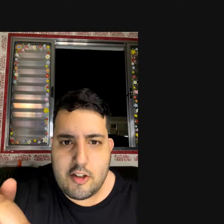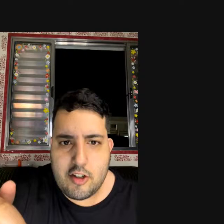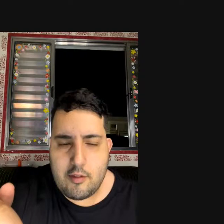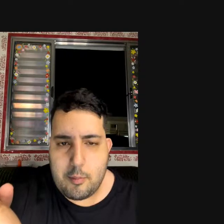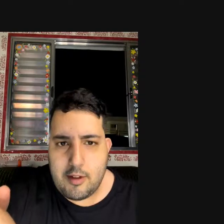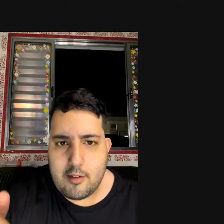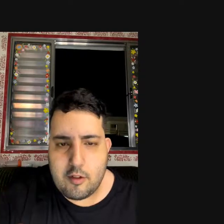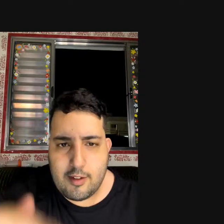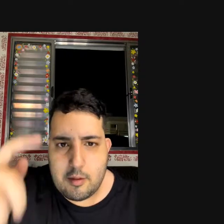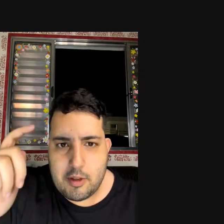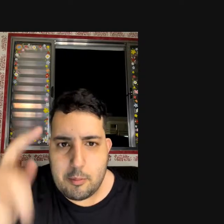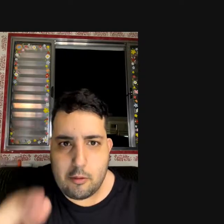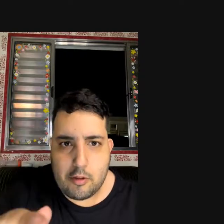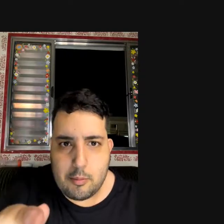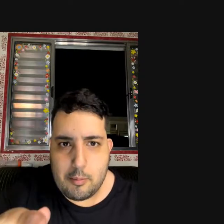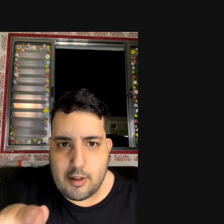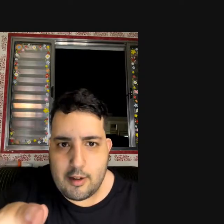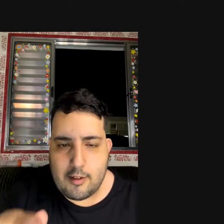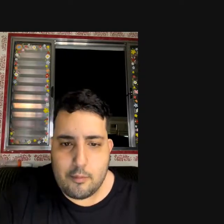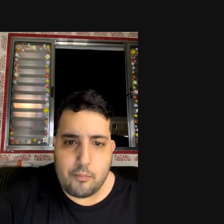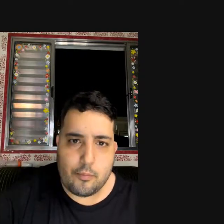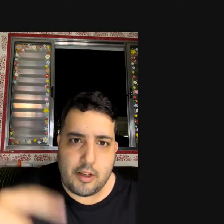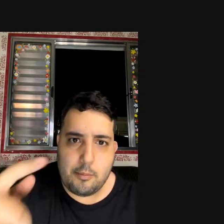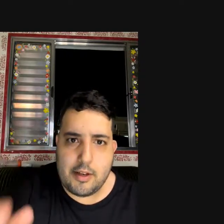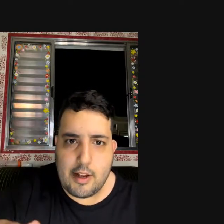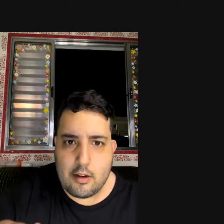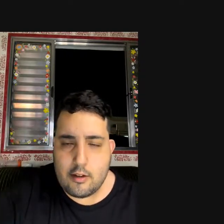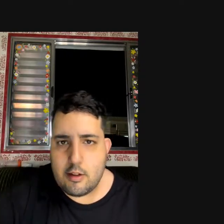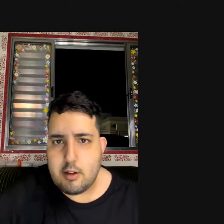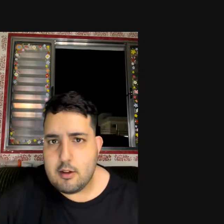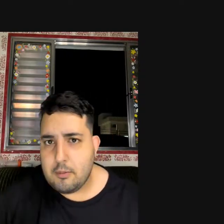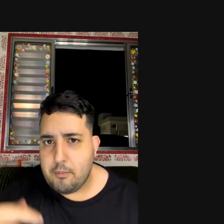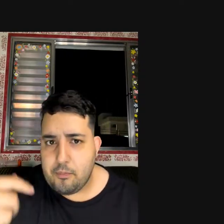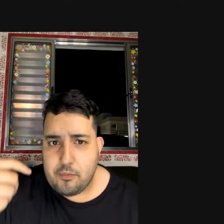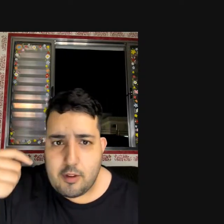Esse é o link de LivePix. Se você quiser mandar pergunta para Beatriz, para a equipe dela.